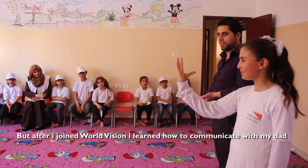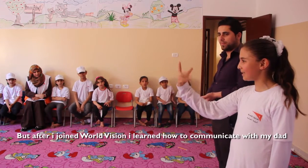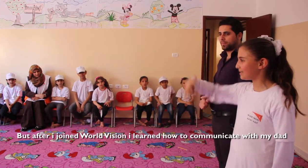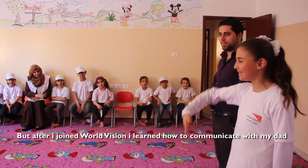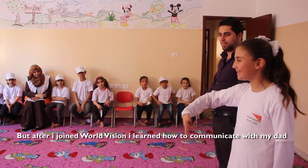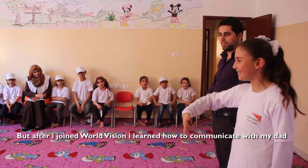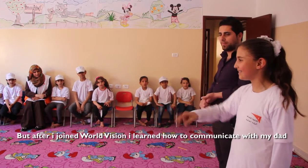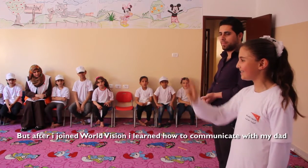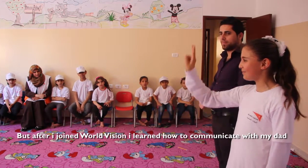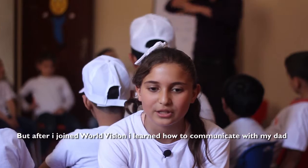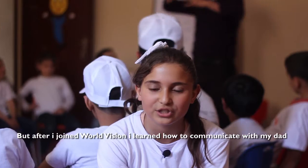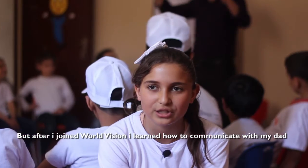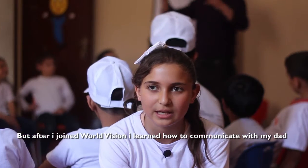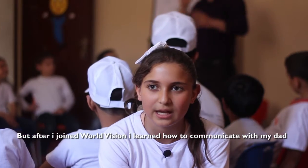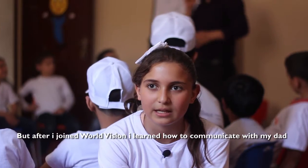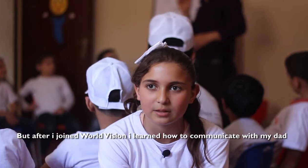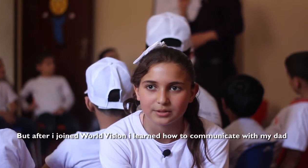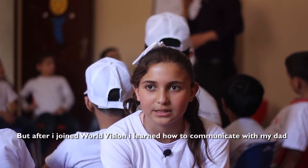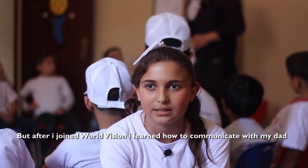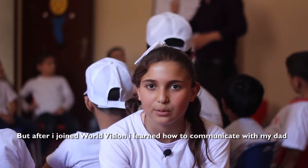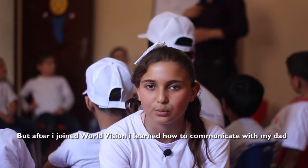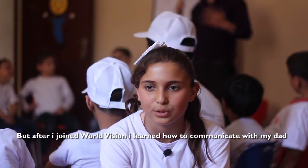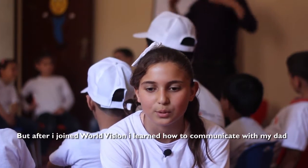عشان أقدر أتواصل معه وأعيش حياة طبيعية وحلوة.